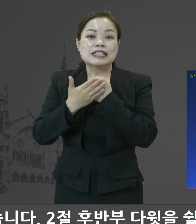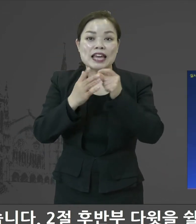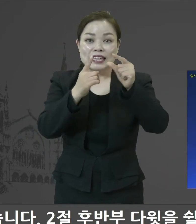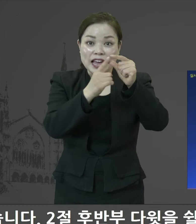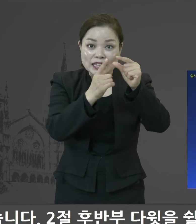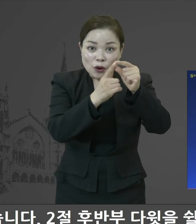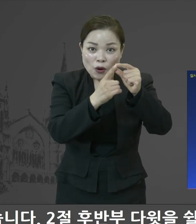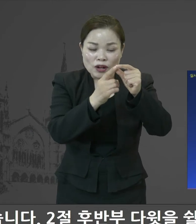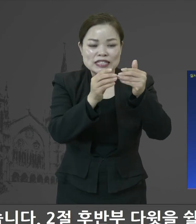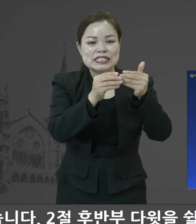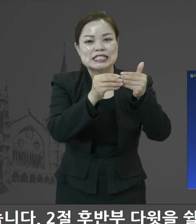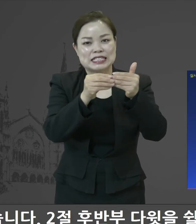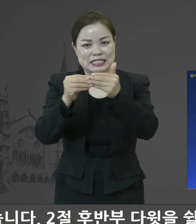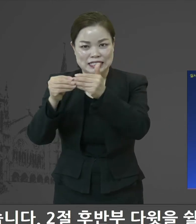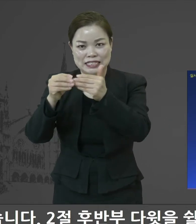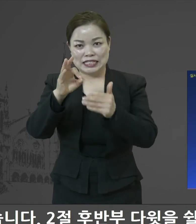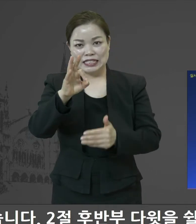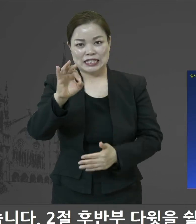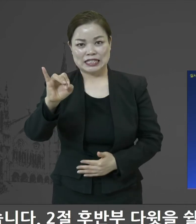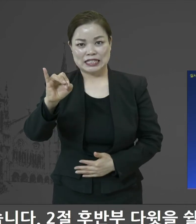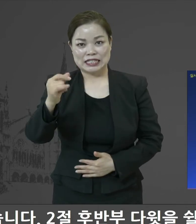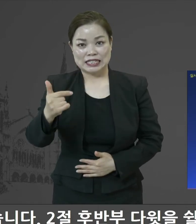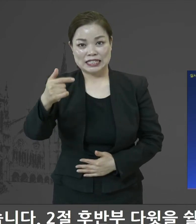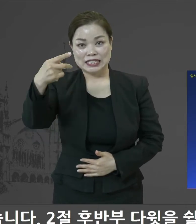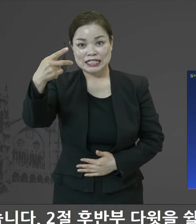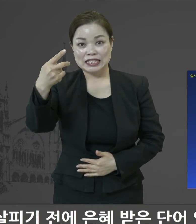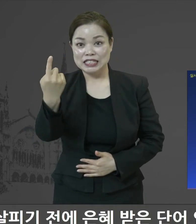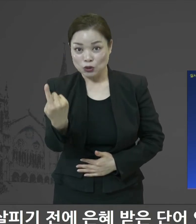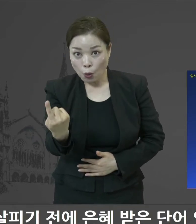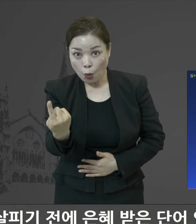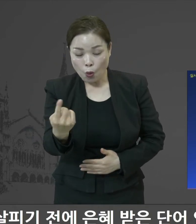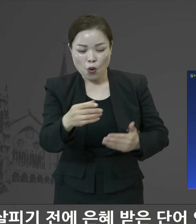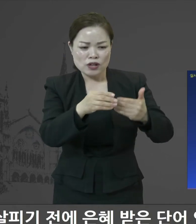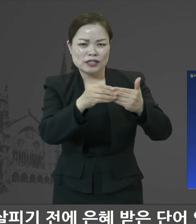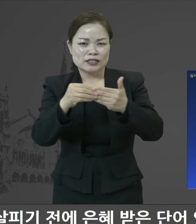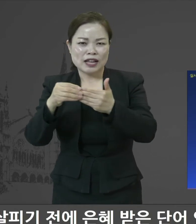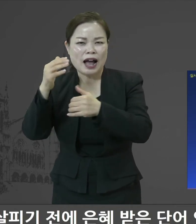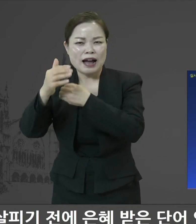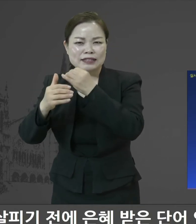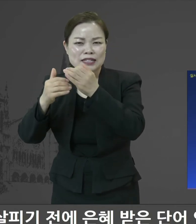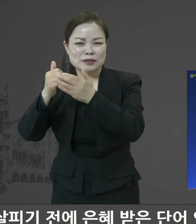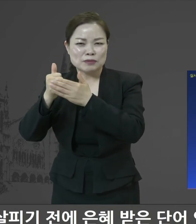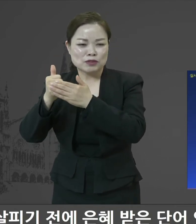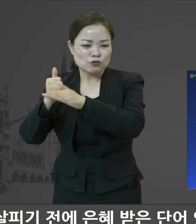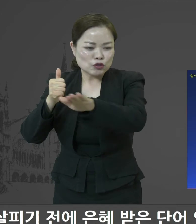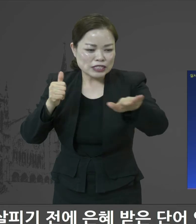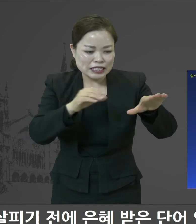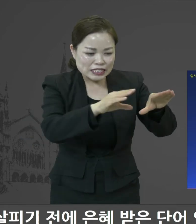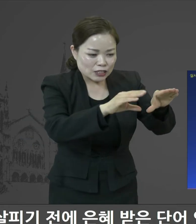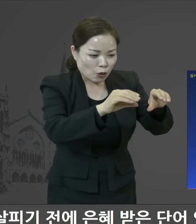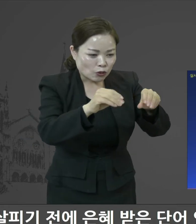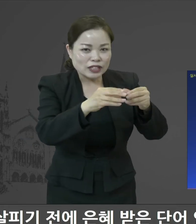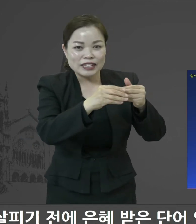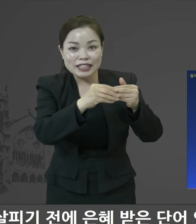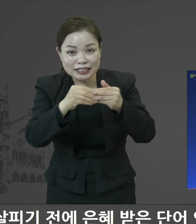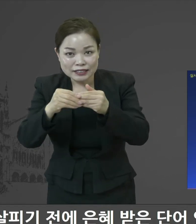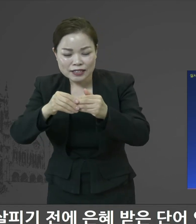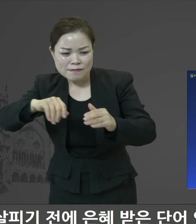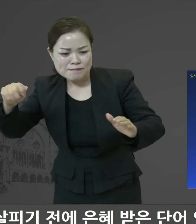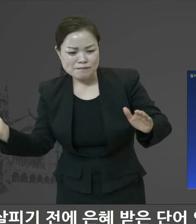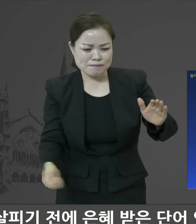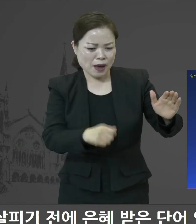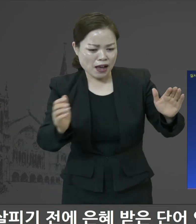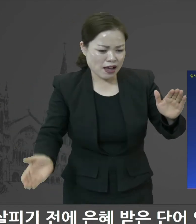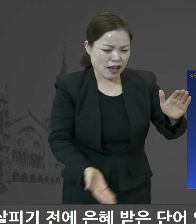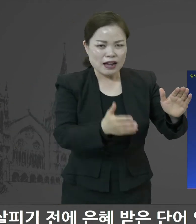뭐냐면요, 인도하다라는 단어입니다. 여러분, 하나님은 온유하게 우리를 인도하십니다. 우리를 채찍으로 때리며